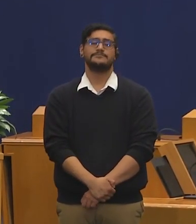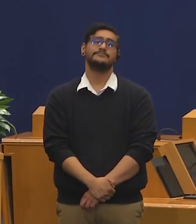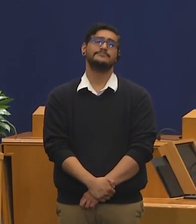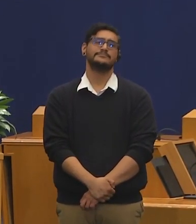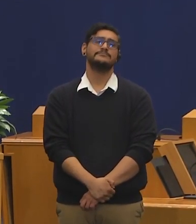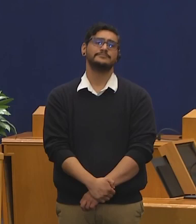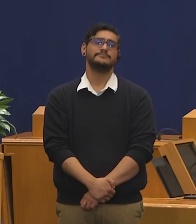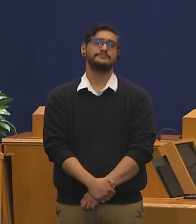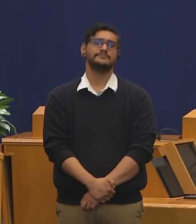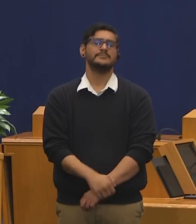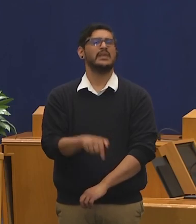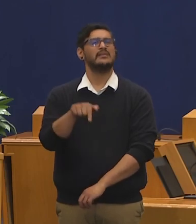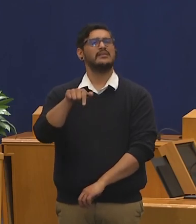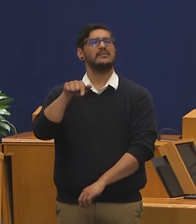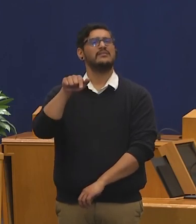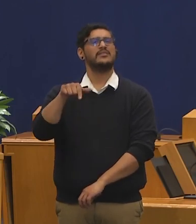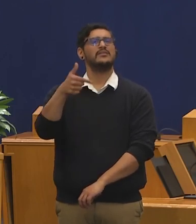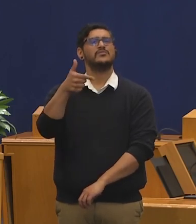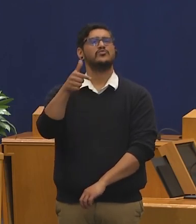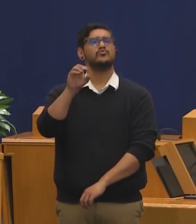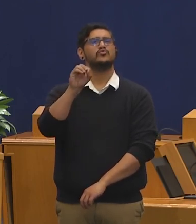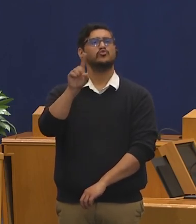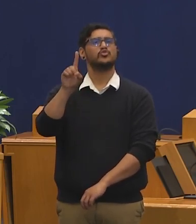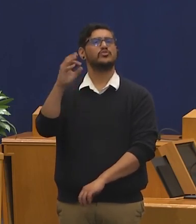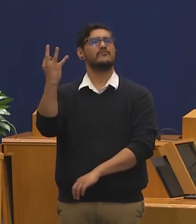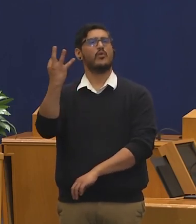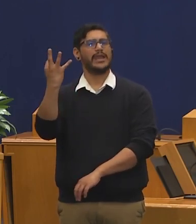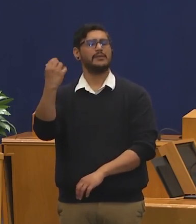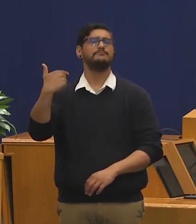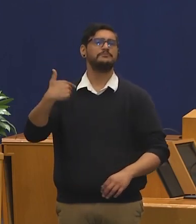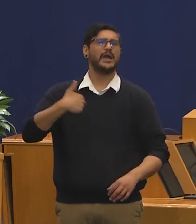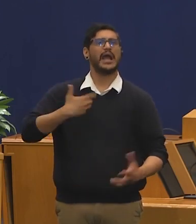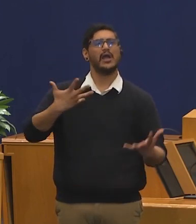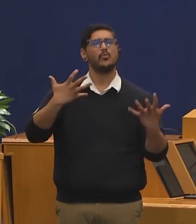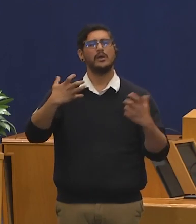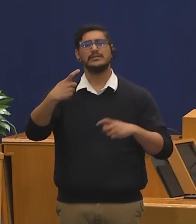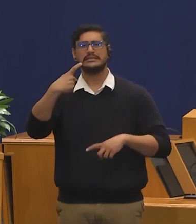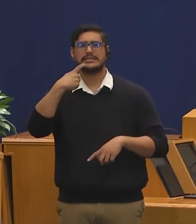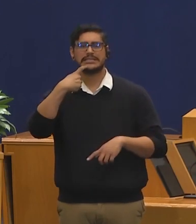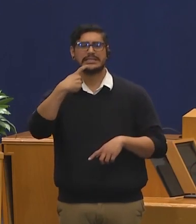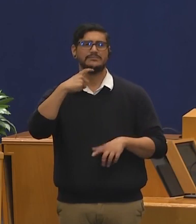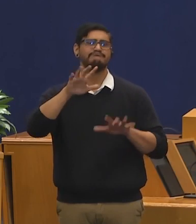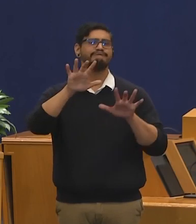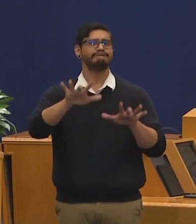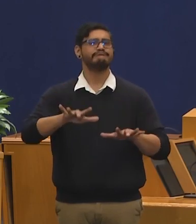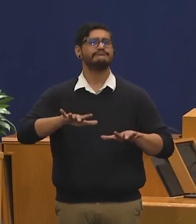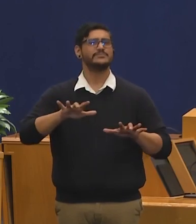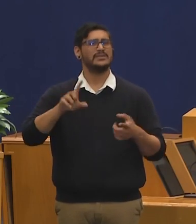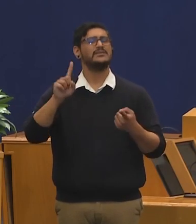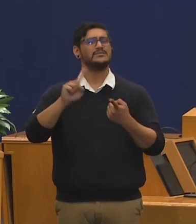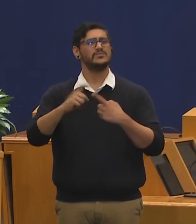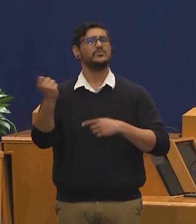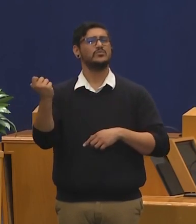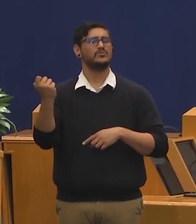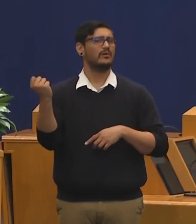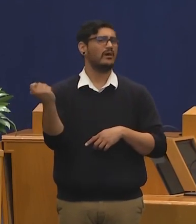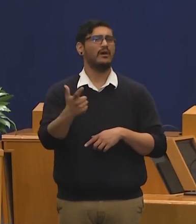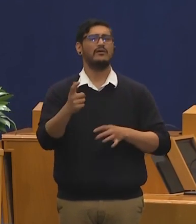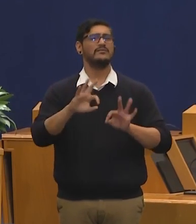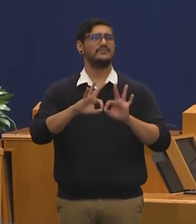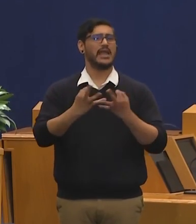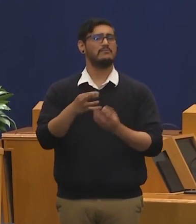Y en este Viernes Santo quiero a este momento expresar las condolencias, el pésame a todas las familias